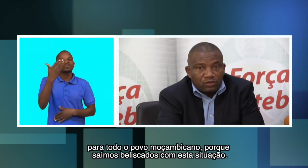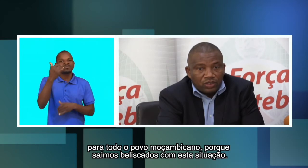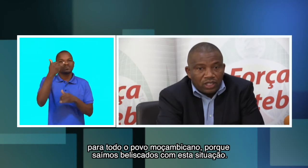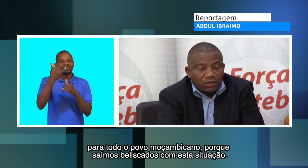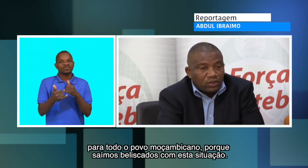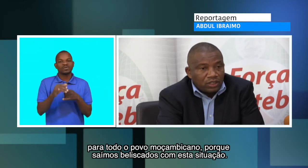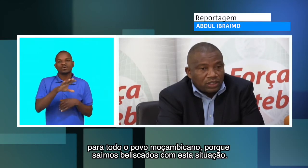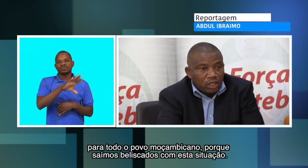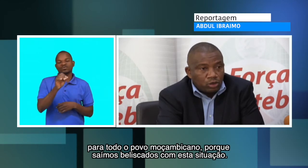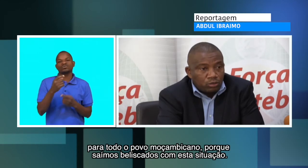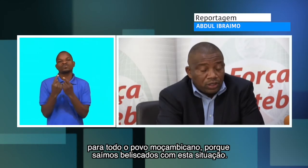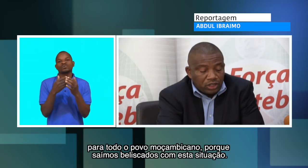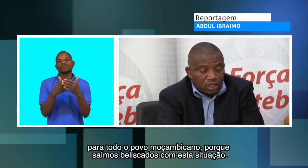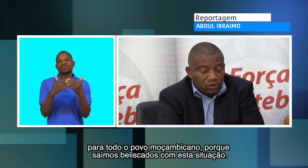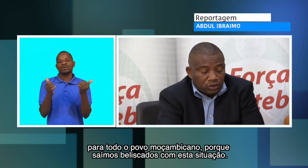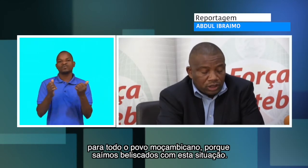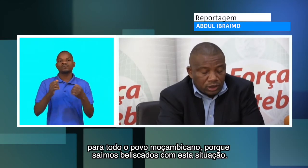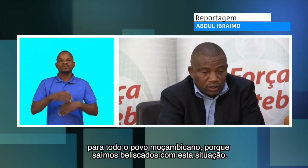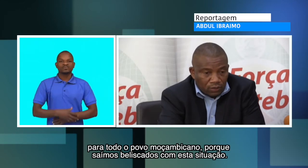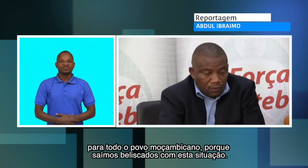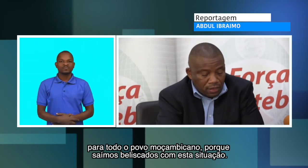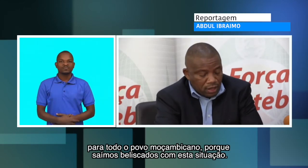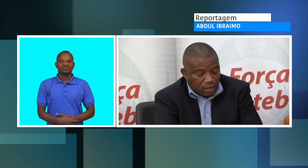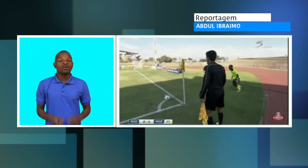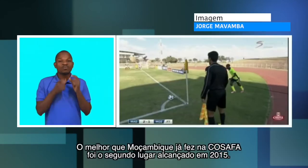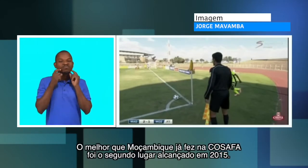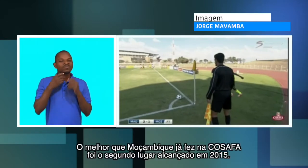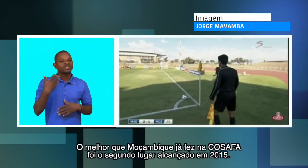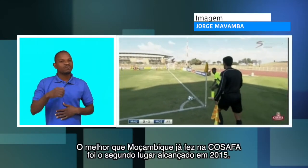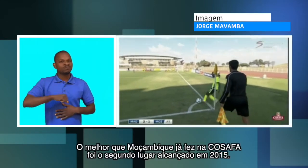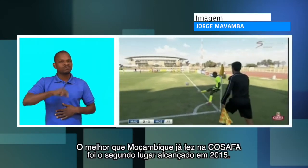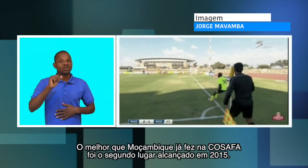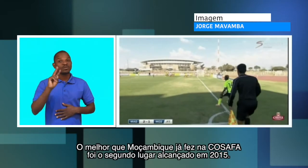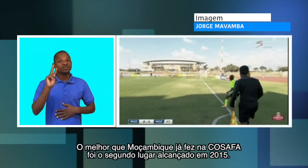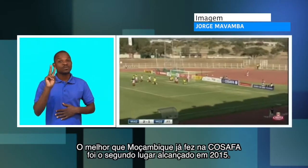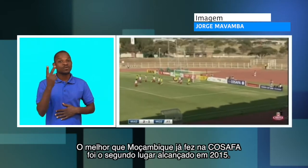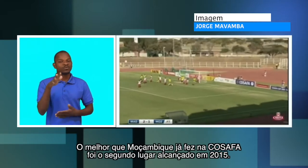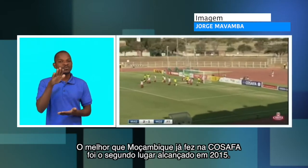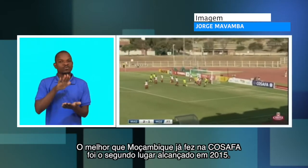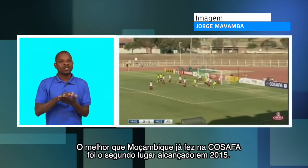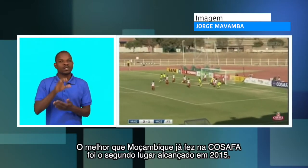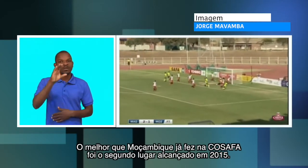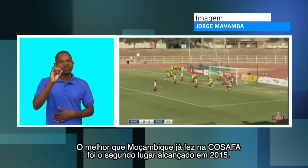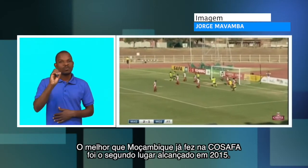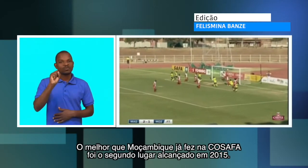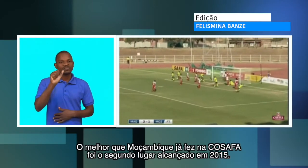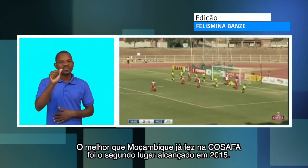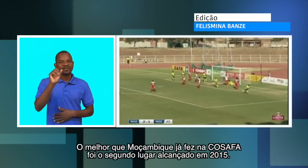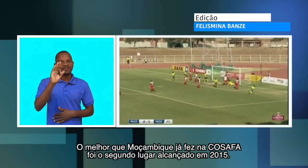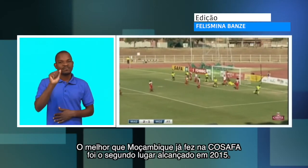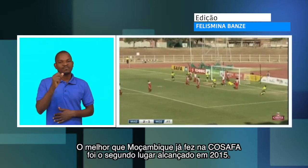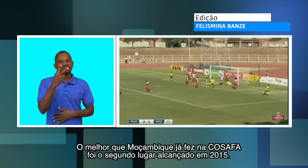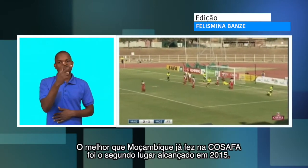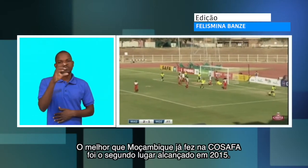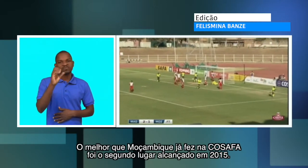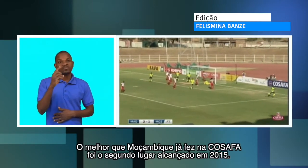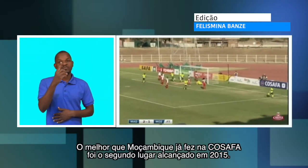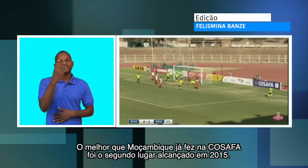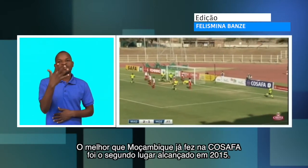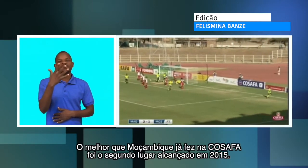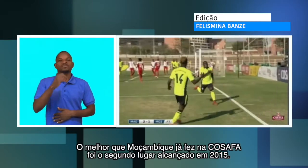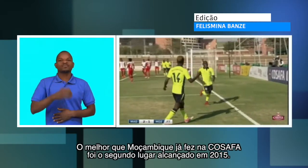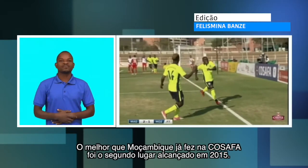todo o povo moçambicano, porque no final de contas saímos beliscados com esta situação. O melhor que Moçambique já fez na COSAFA foi o segundo lugar